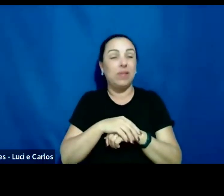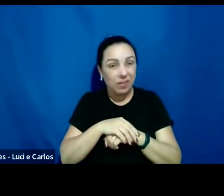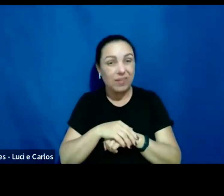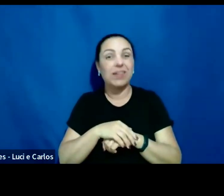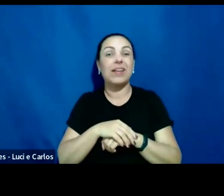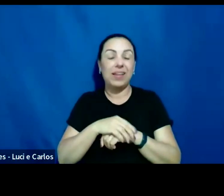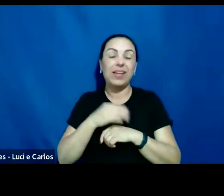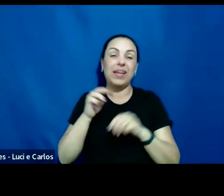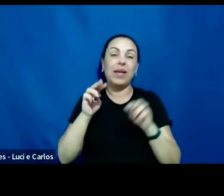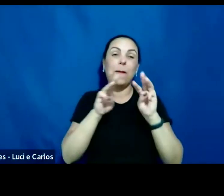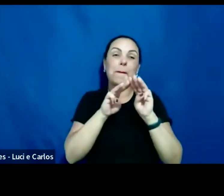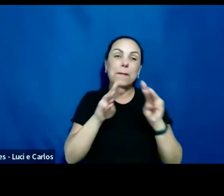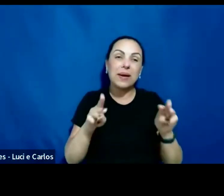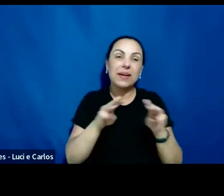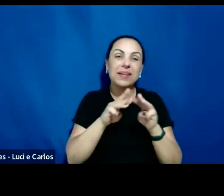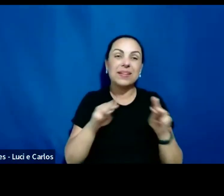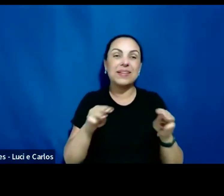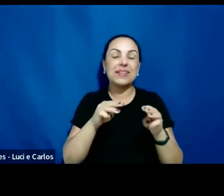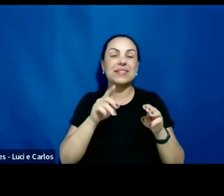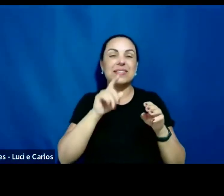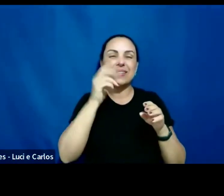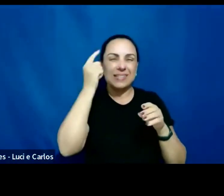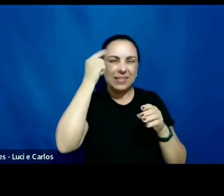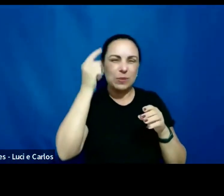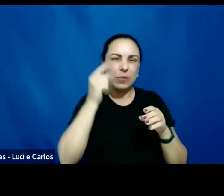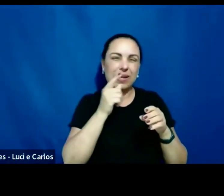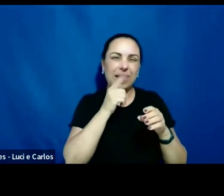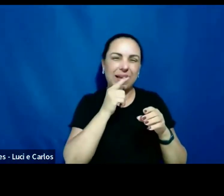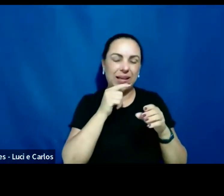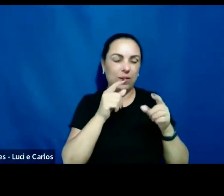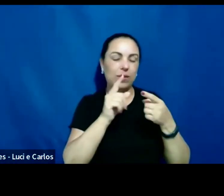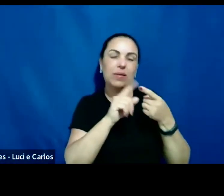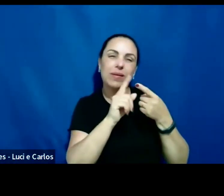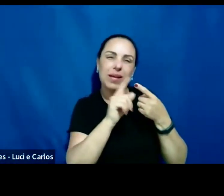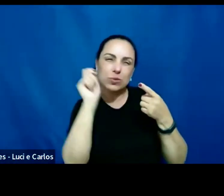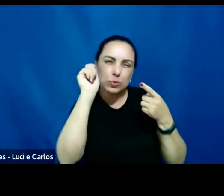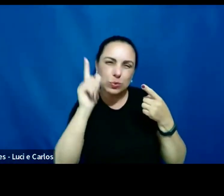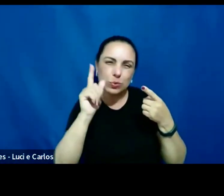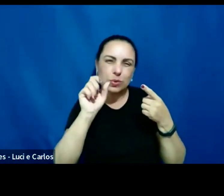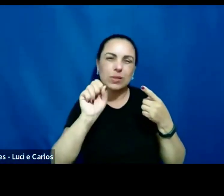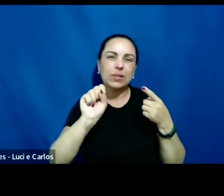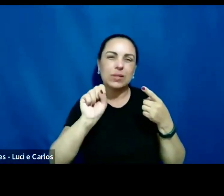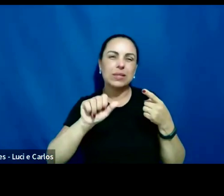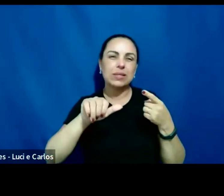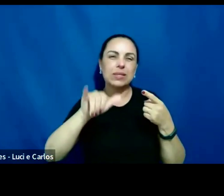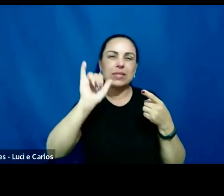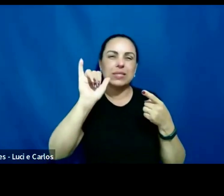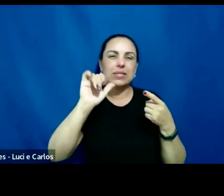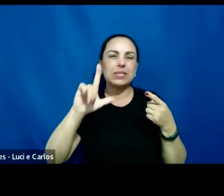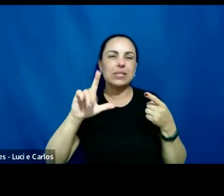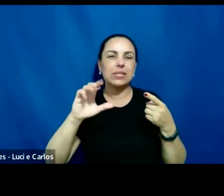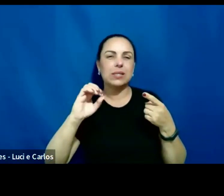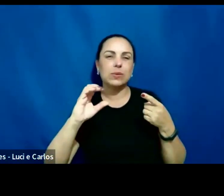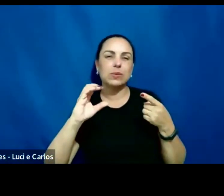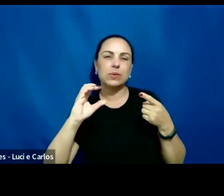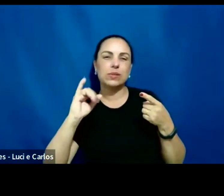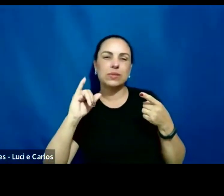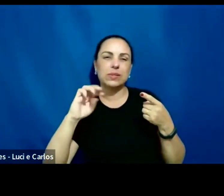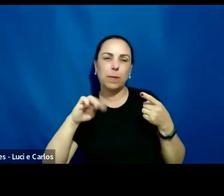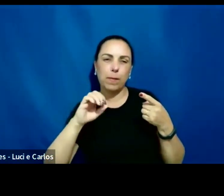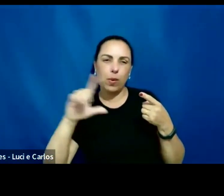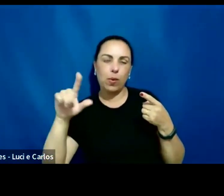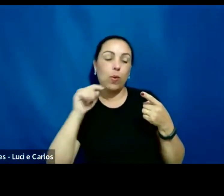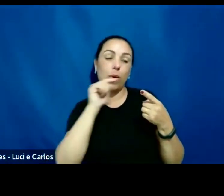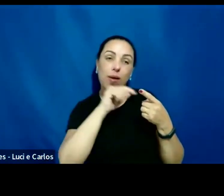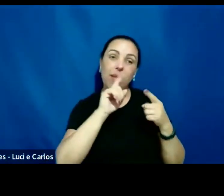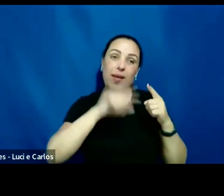você magnetiza a água, você muda o cluster dessa água. Isso a gente chama na medicina de tensão superficial.